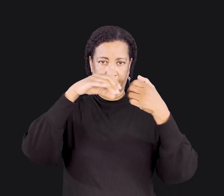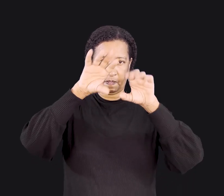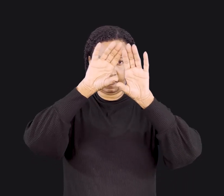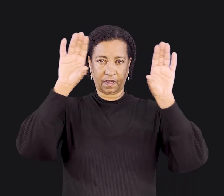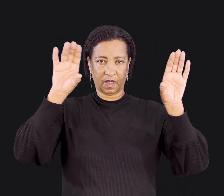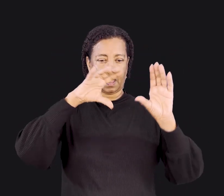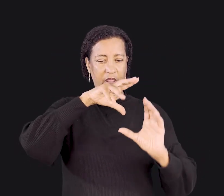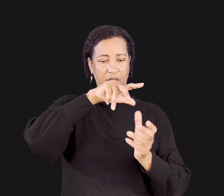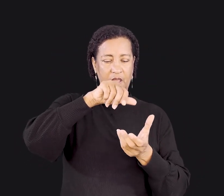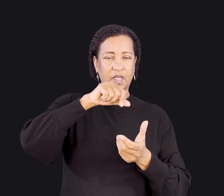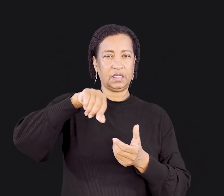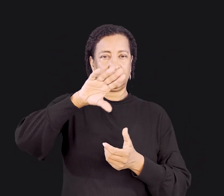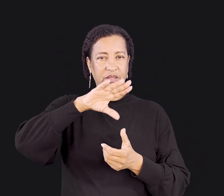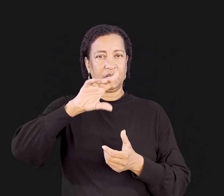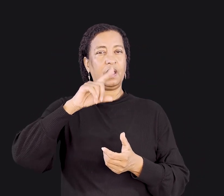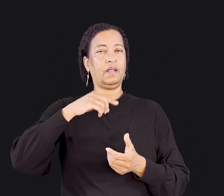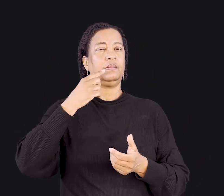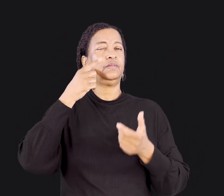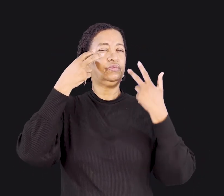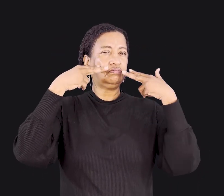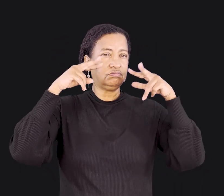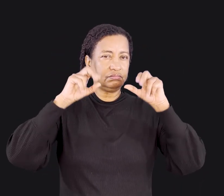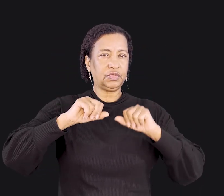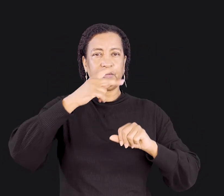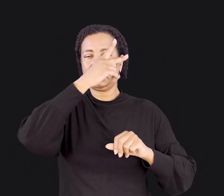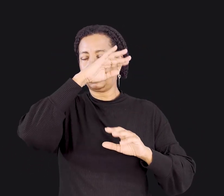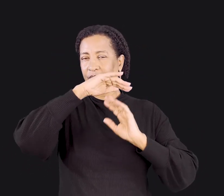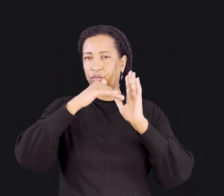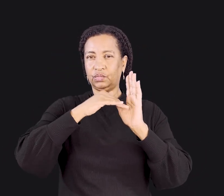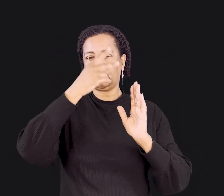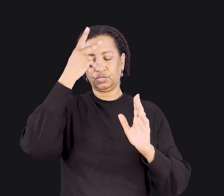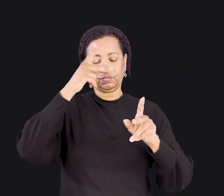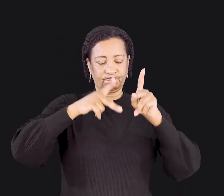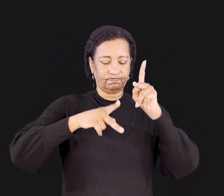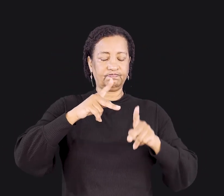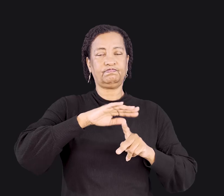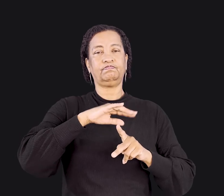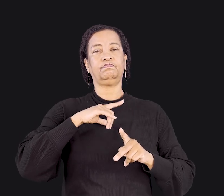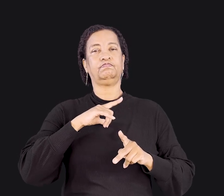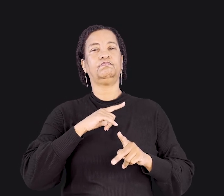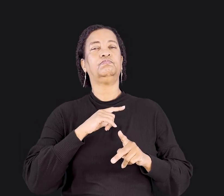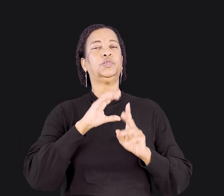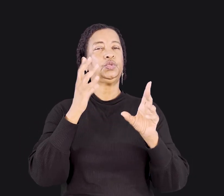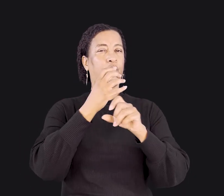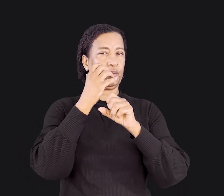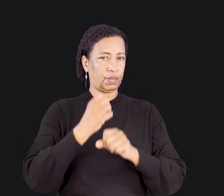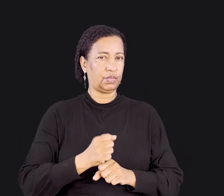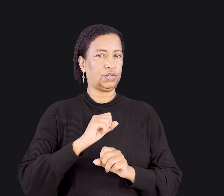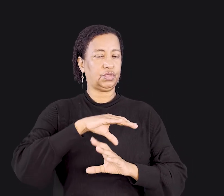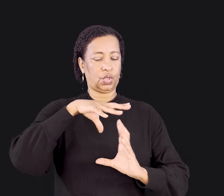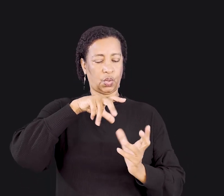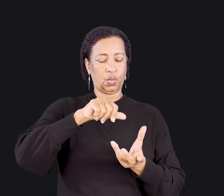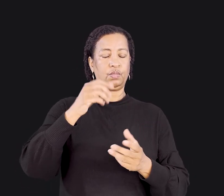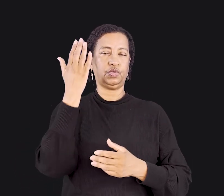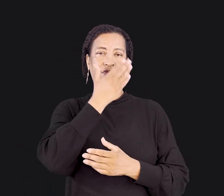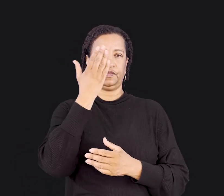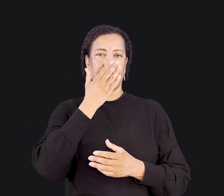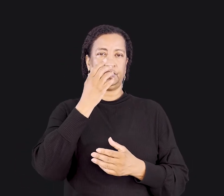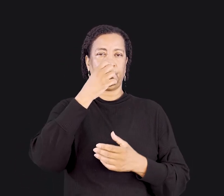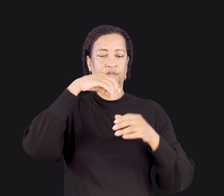uma testemunha para todos aqueles poderes espirituais no mundo invisível. As regiões celestiais estão cheias de